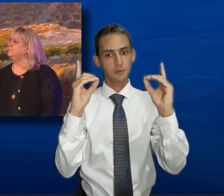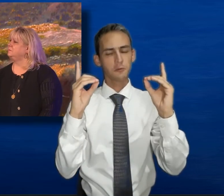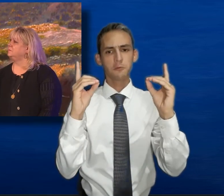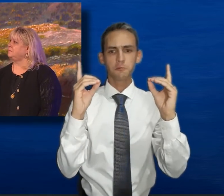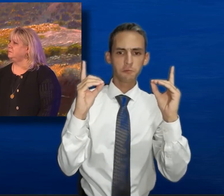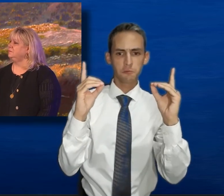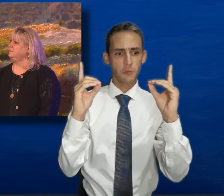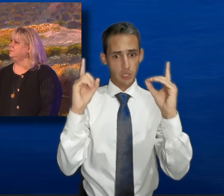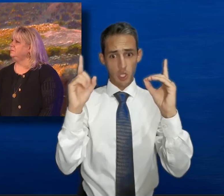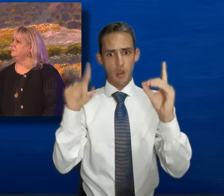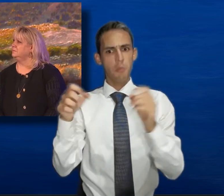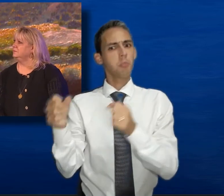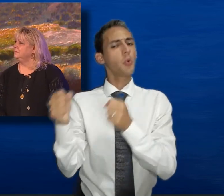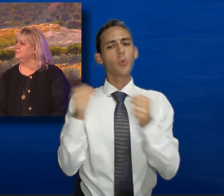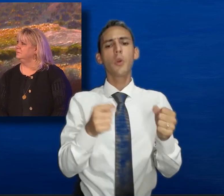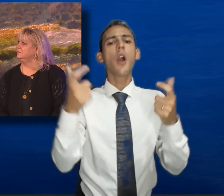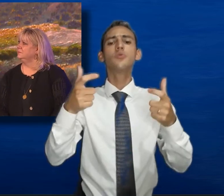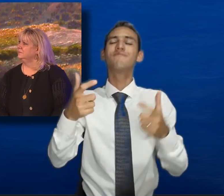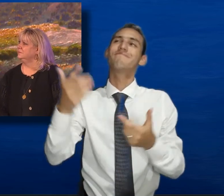Agora, essa doutrina, ela é